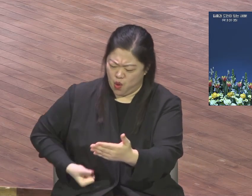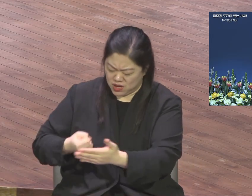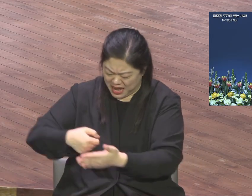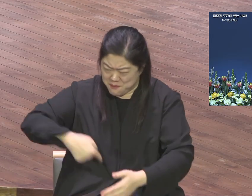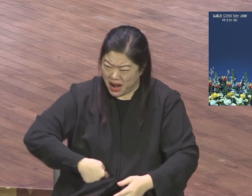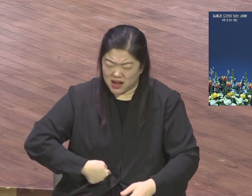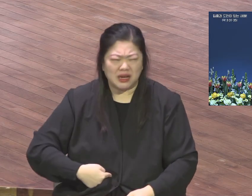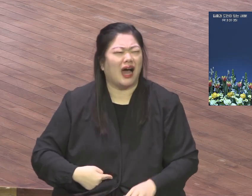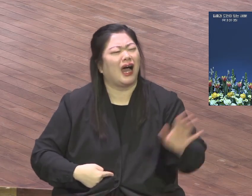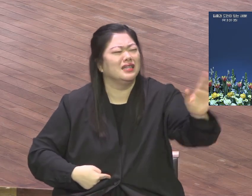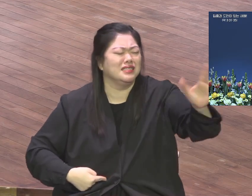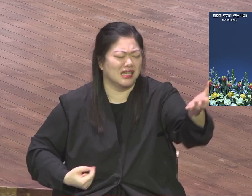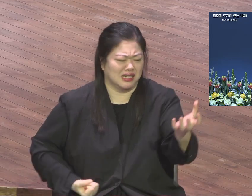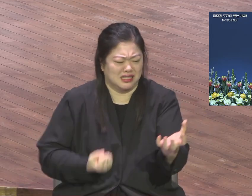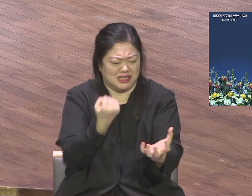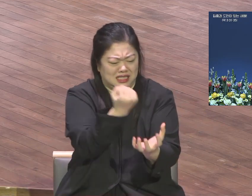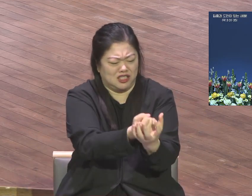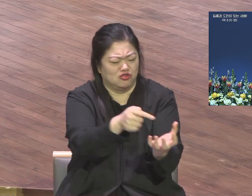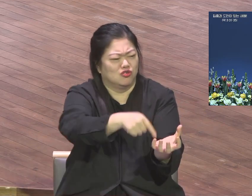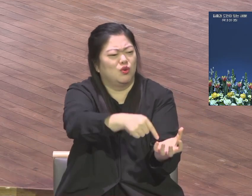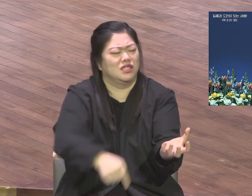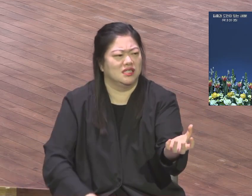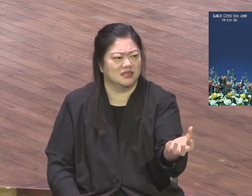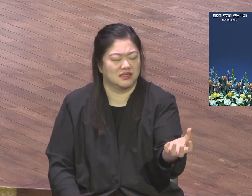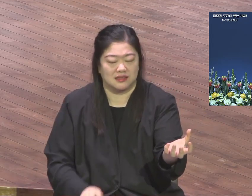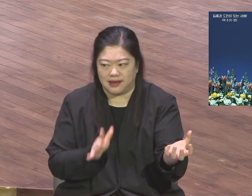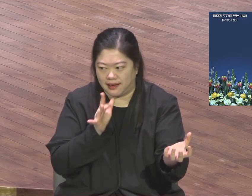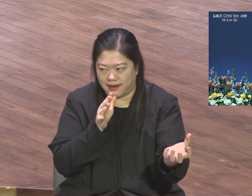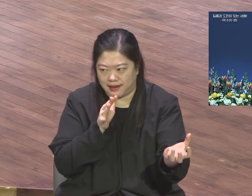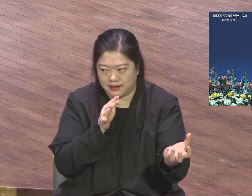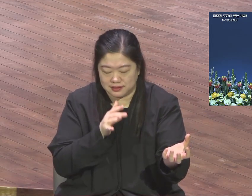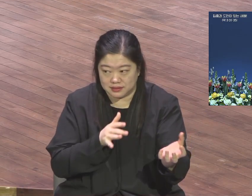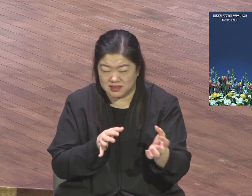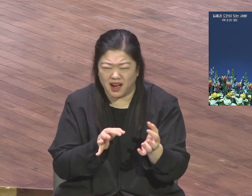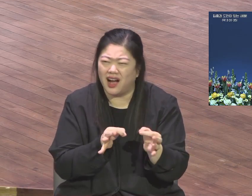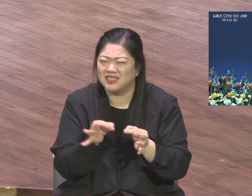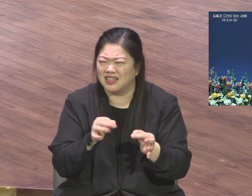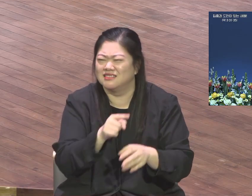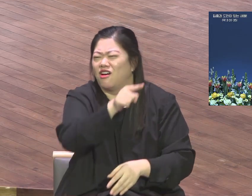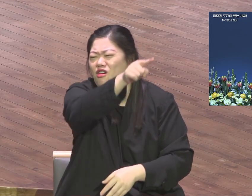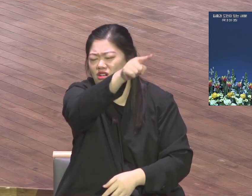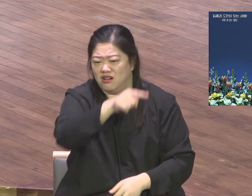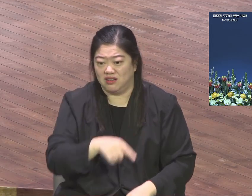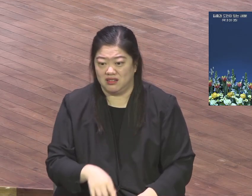올 한해 여러분 영계 모든 성도들 영적 기상과 용기